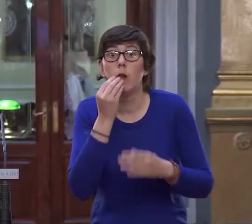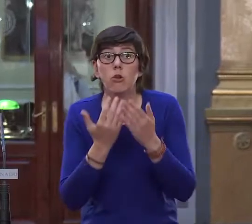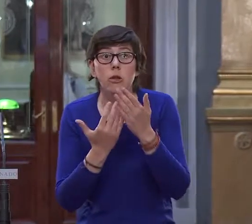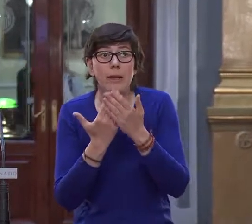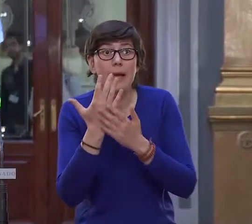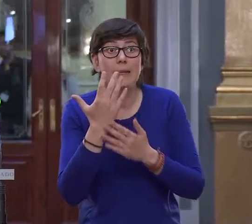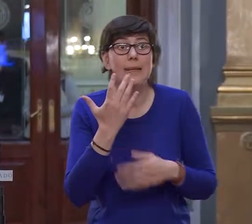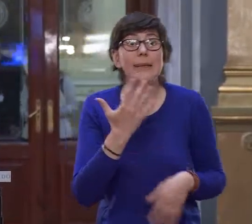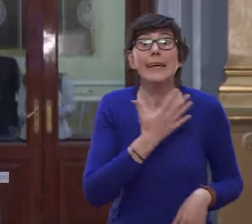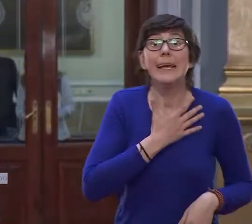Buenos días.